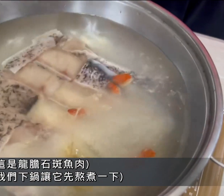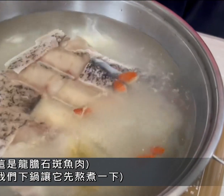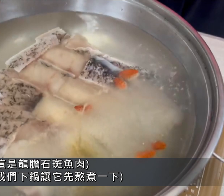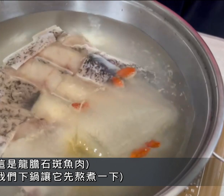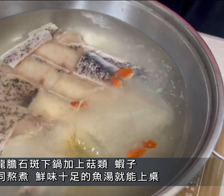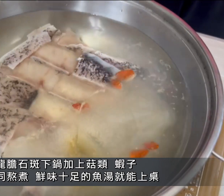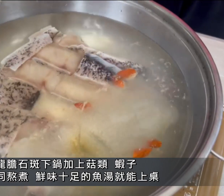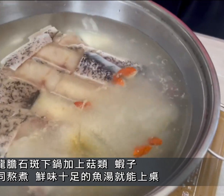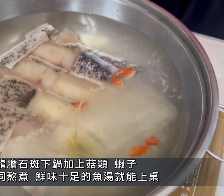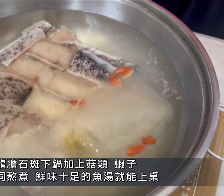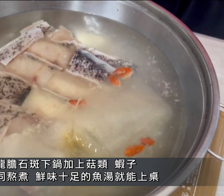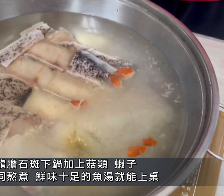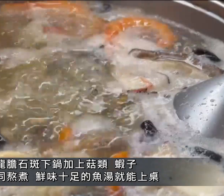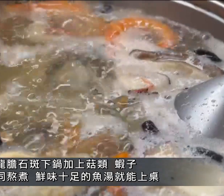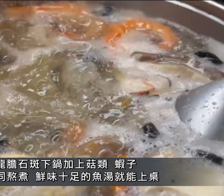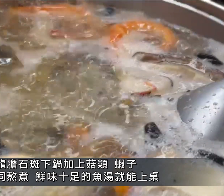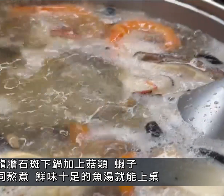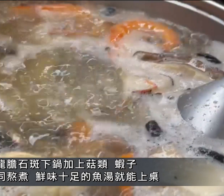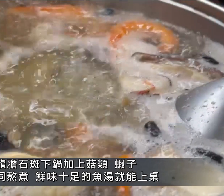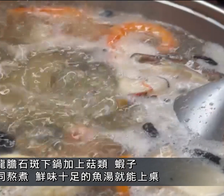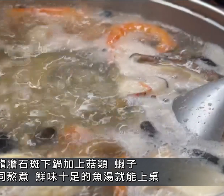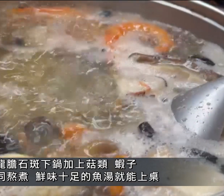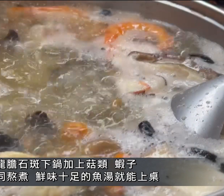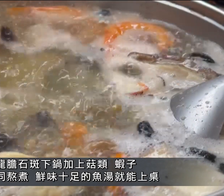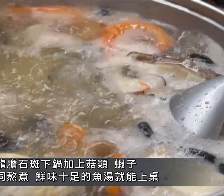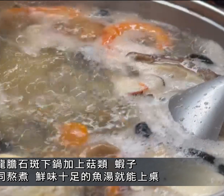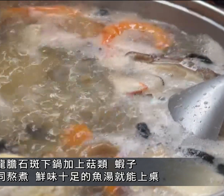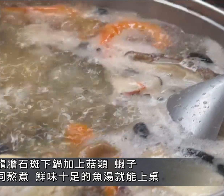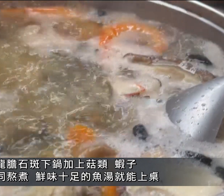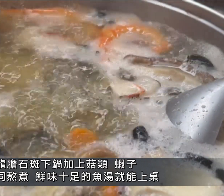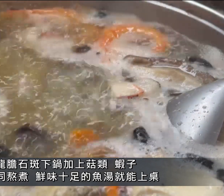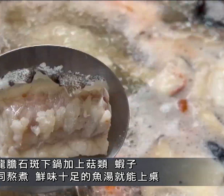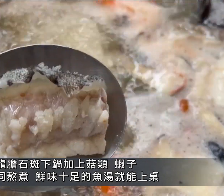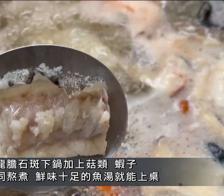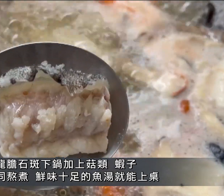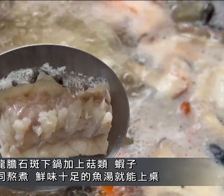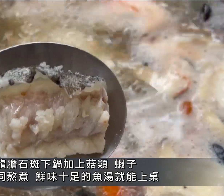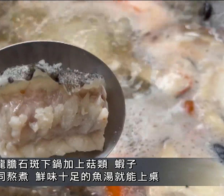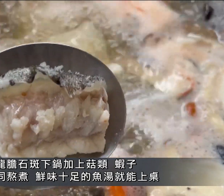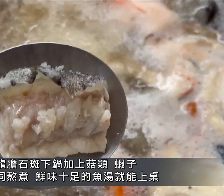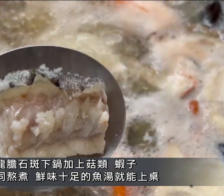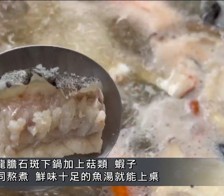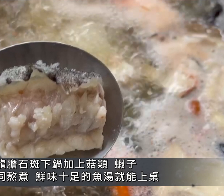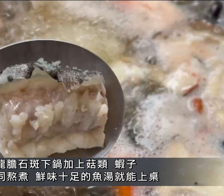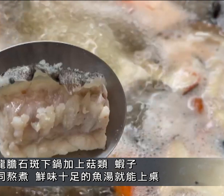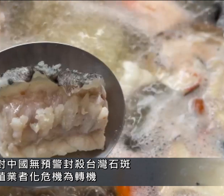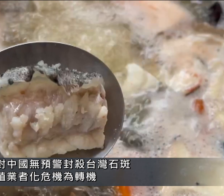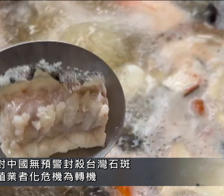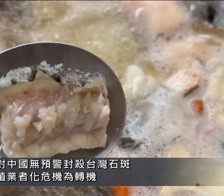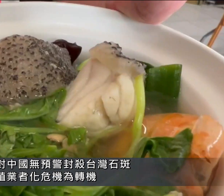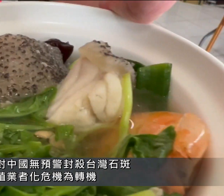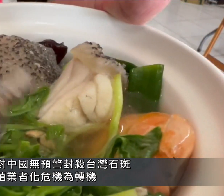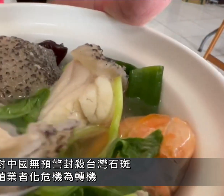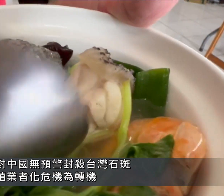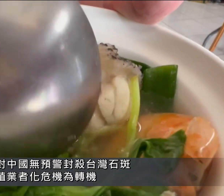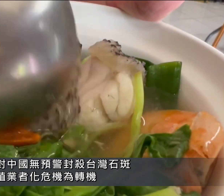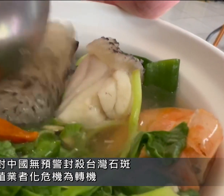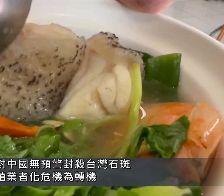将龙胆石斑下锅，加上菇类、虾子一同熬煮，鲜味十足的鱼汤就能上桌。针对中国无预警封杀台湾石